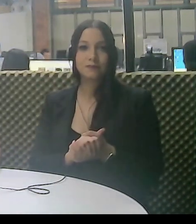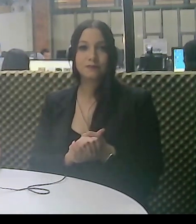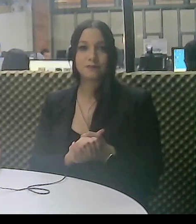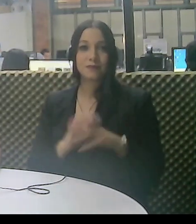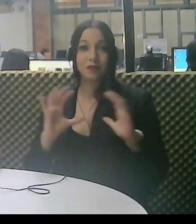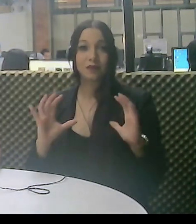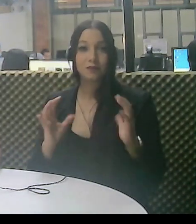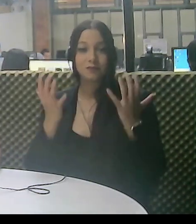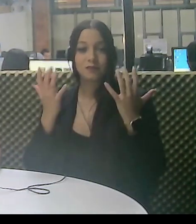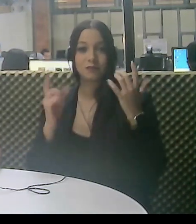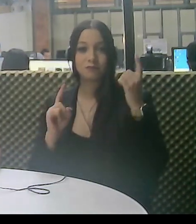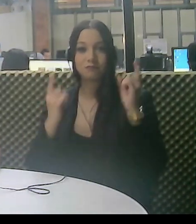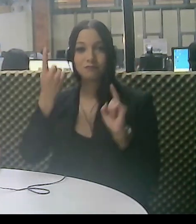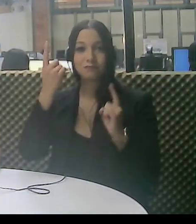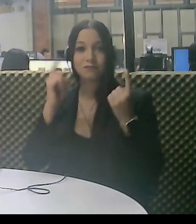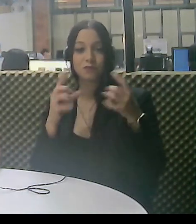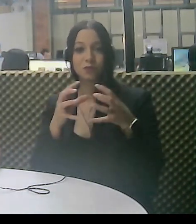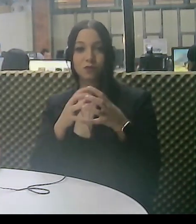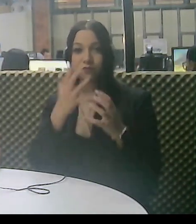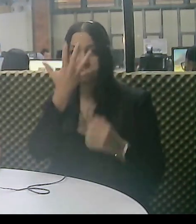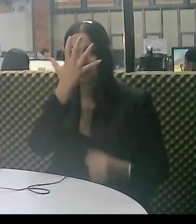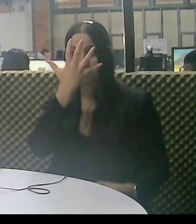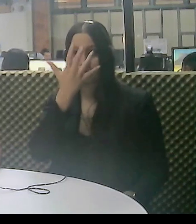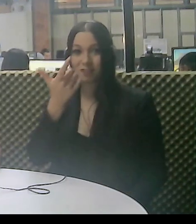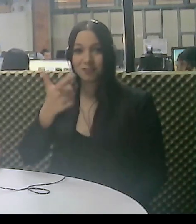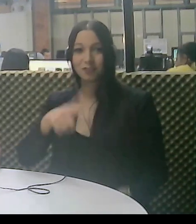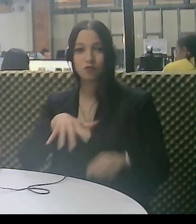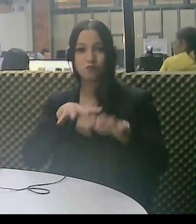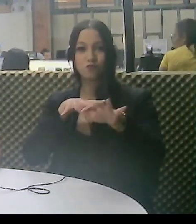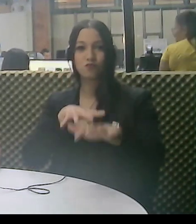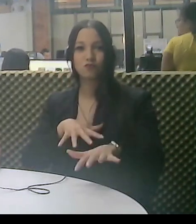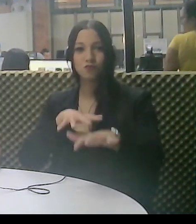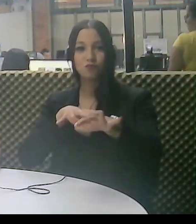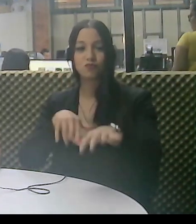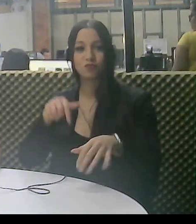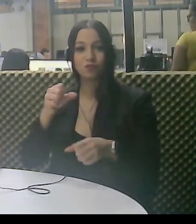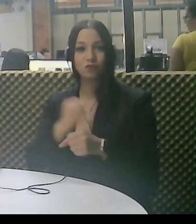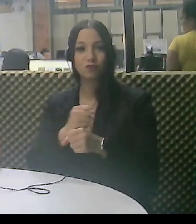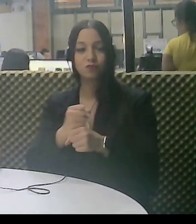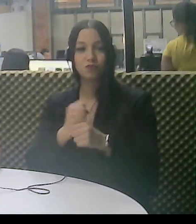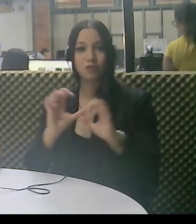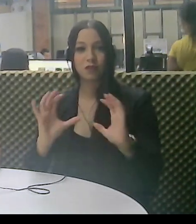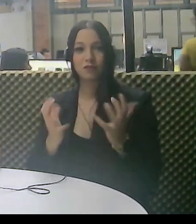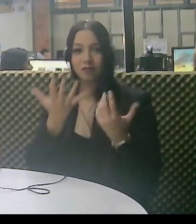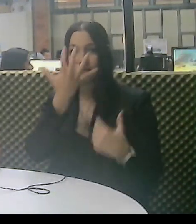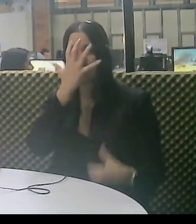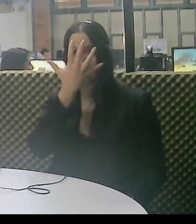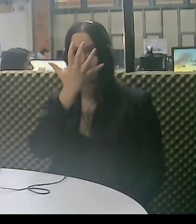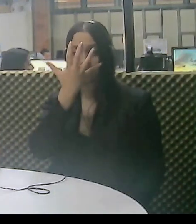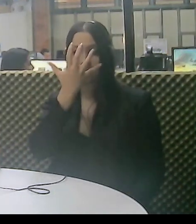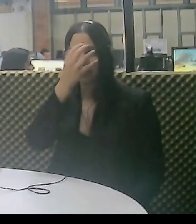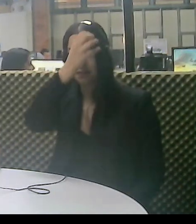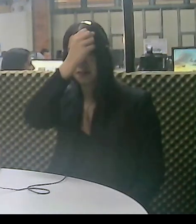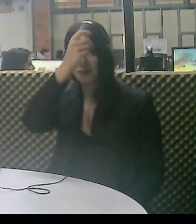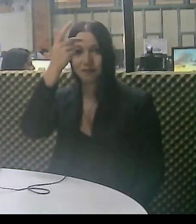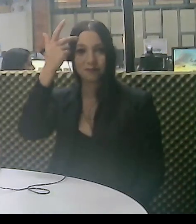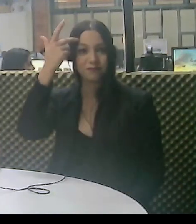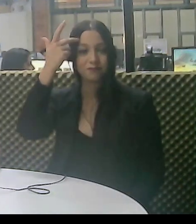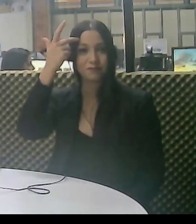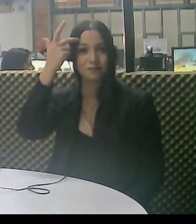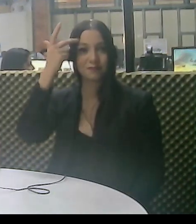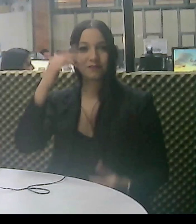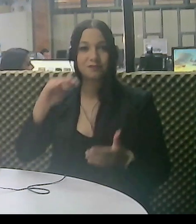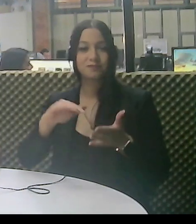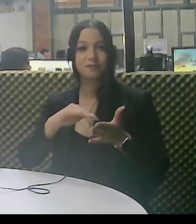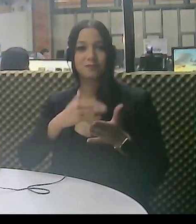Foliões e grupos de escolas de samba estarão de volta às ruas de Uberlândia neste ano com a Folia de Carnaval, promovida pela Prefeitura por meio